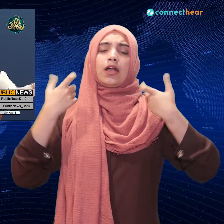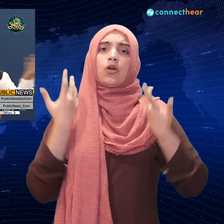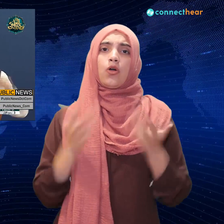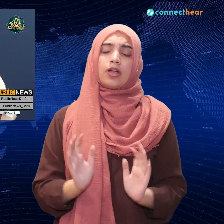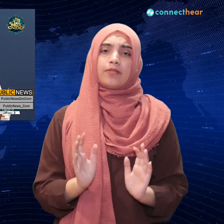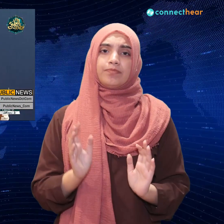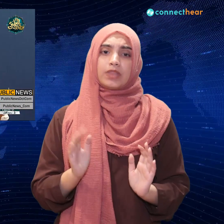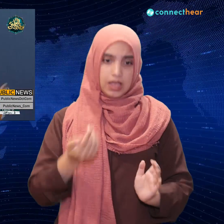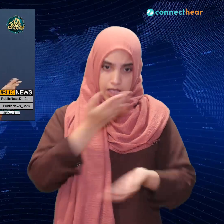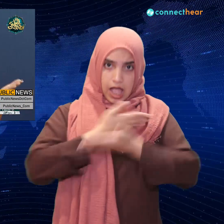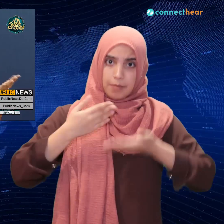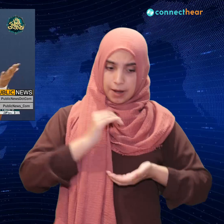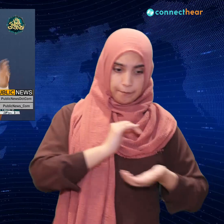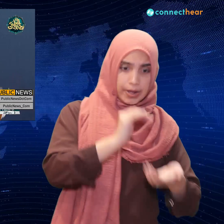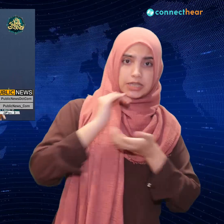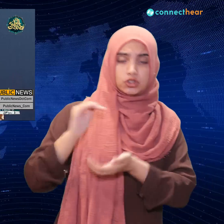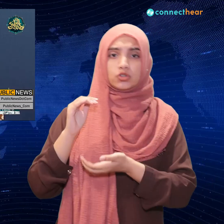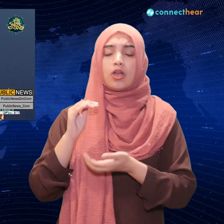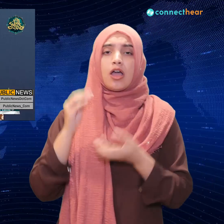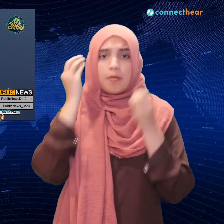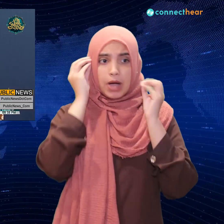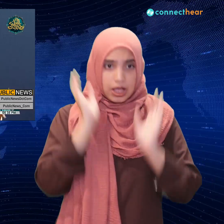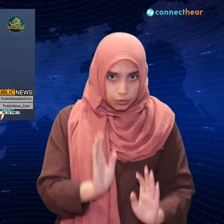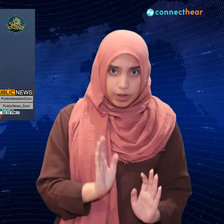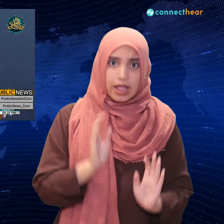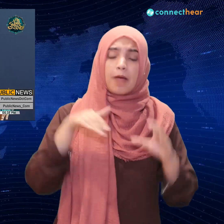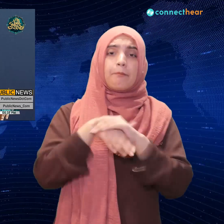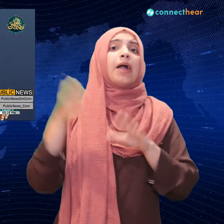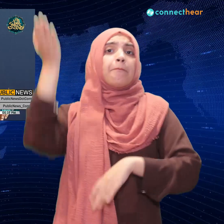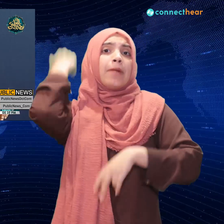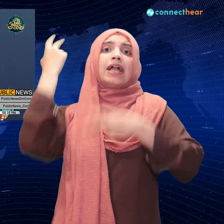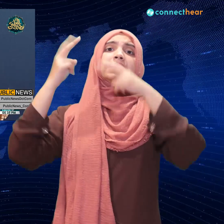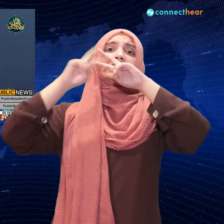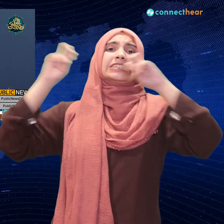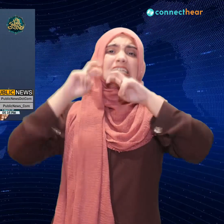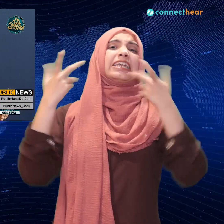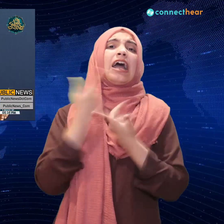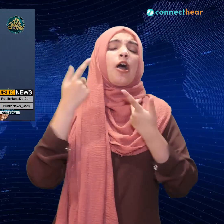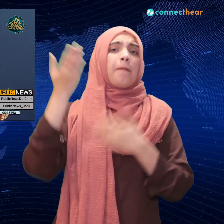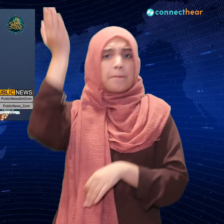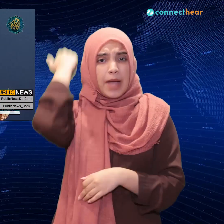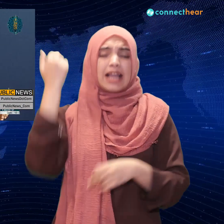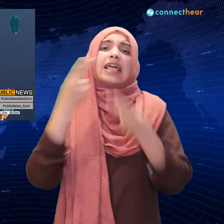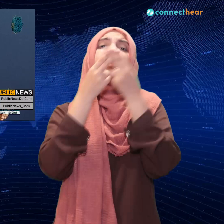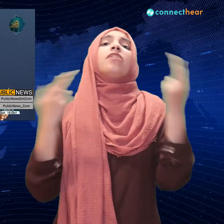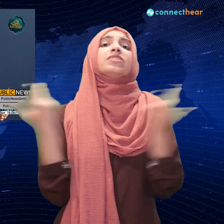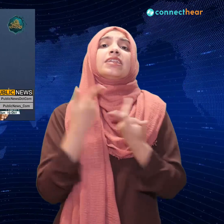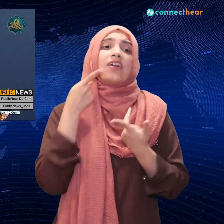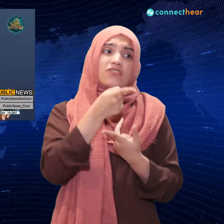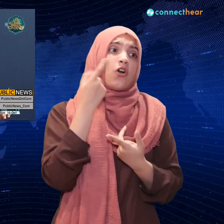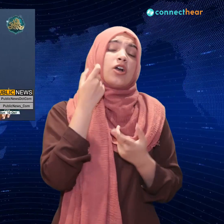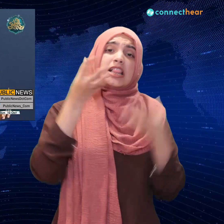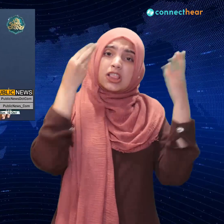ہمارے بچوں کو پتا ہے کہ پتا تو چلے یہ ہوا کیا تھا۔ اور یہ جو فینومینا ہے، یہ جب آپ اس کے